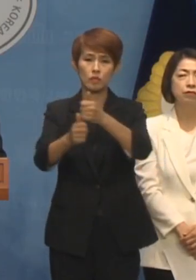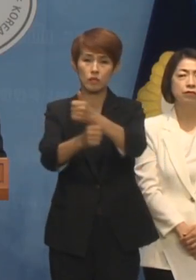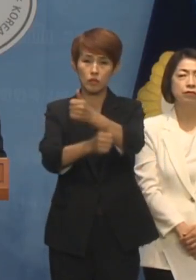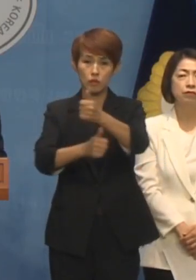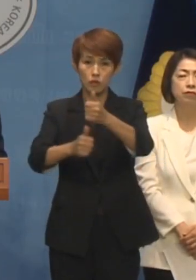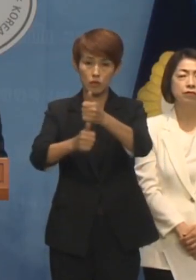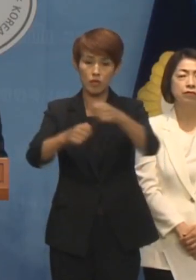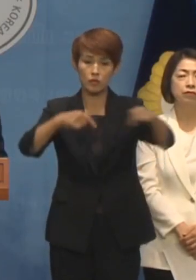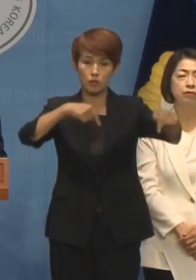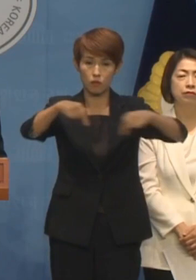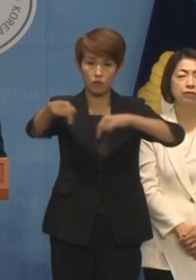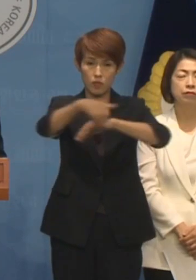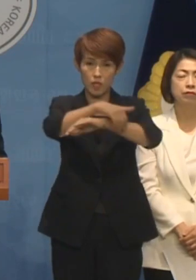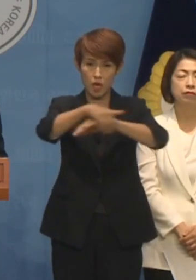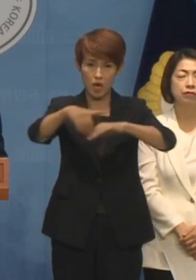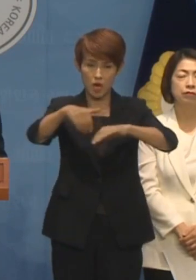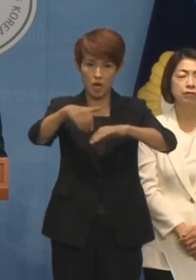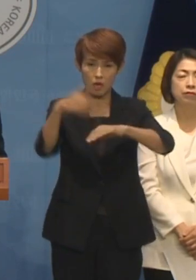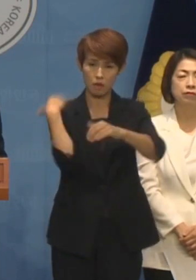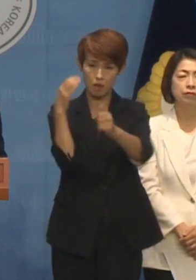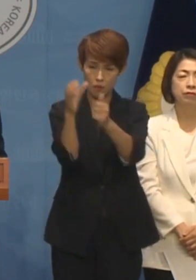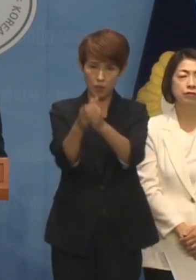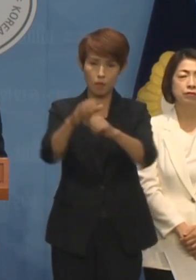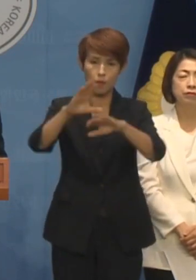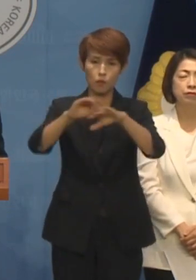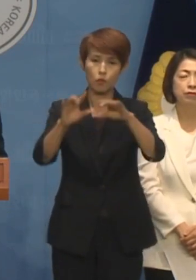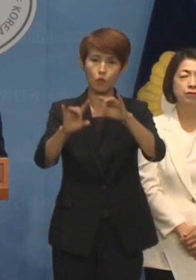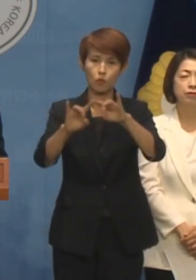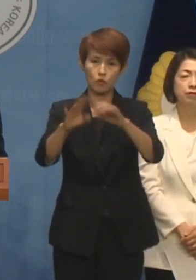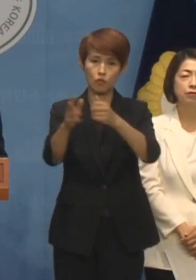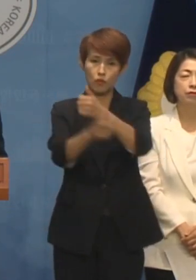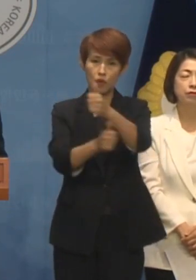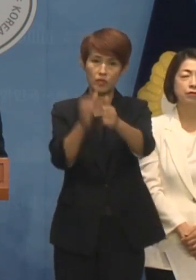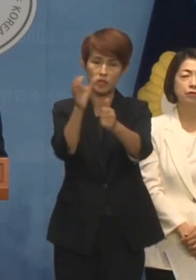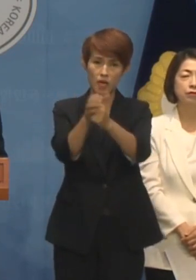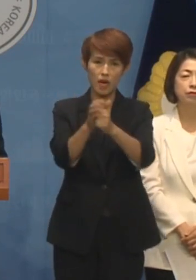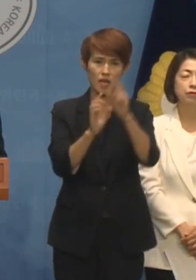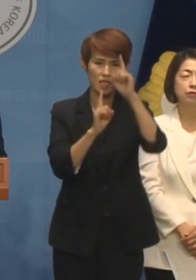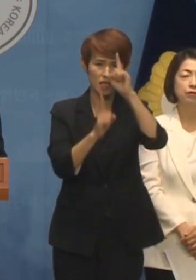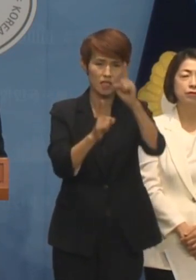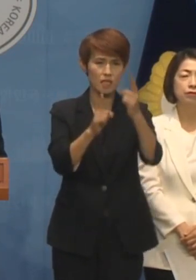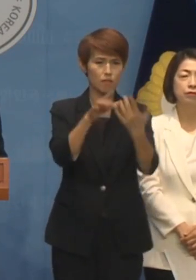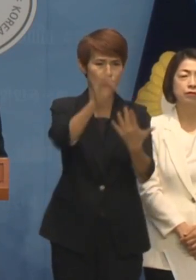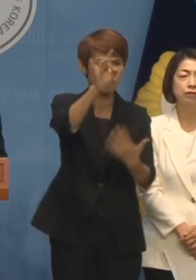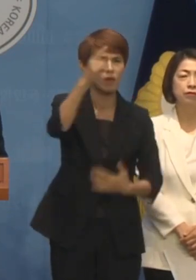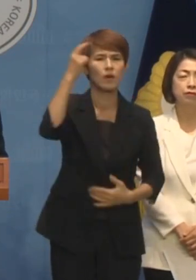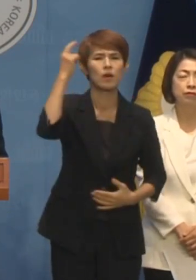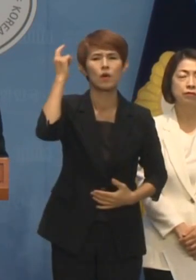총괄하는 방통위원장 자리에 그런 후보자를 골랐는지